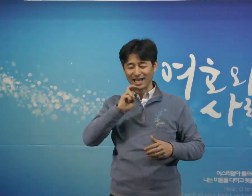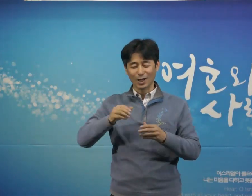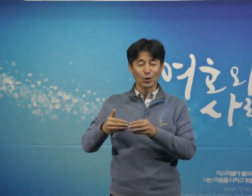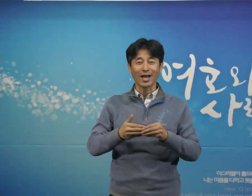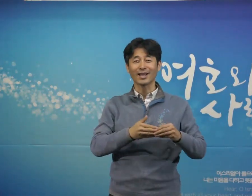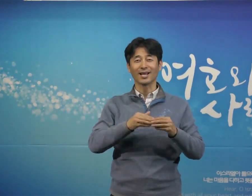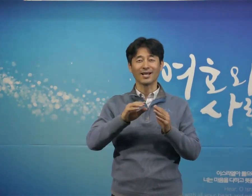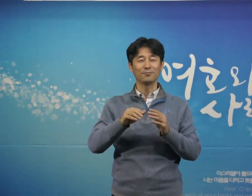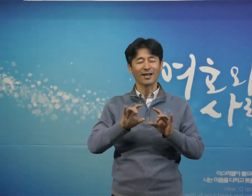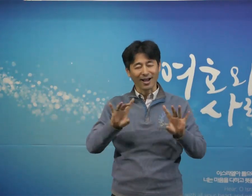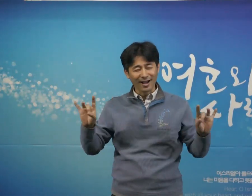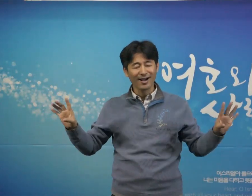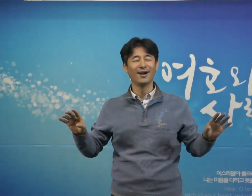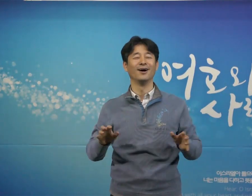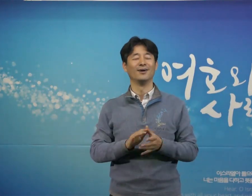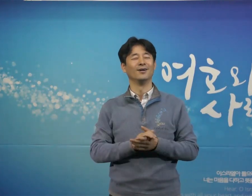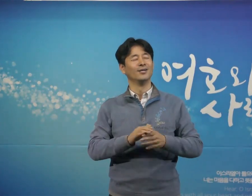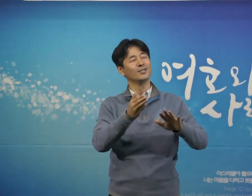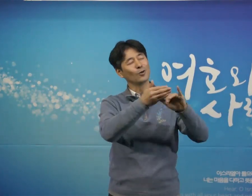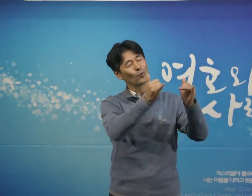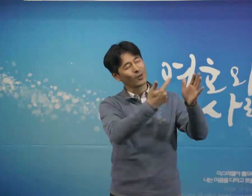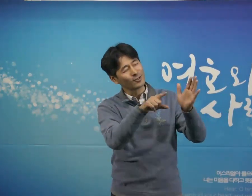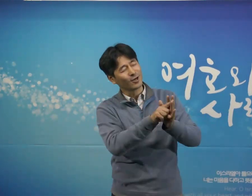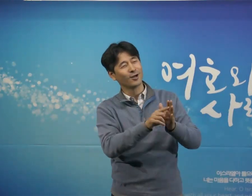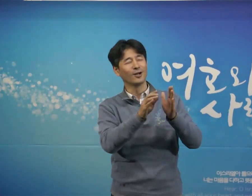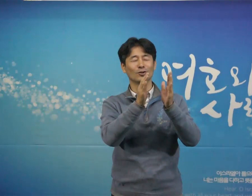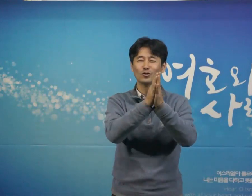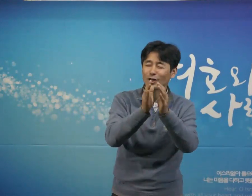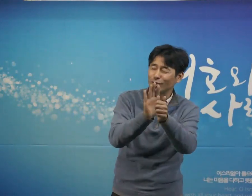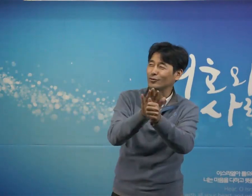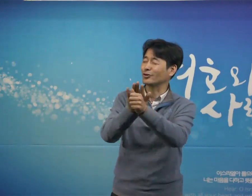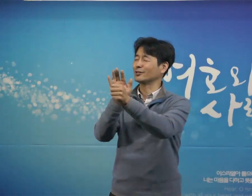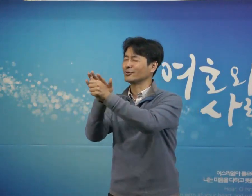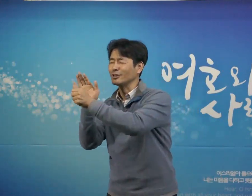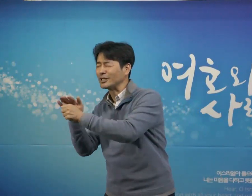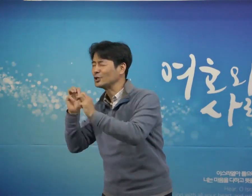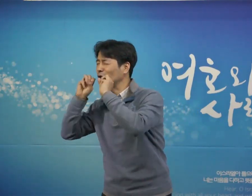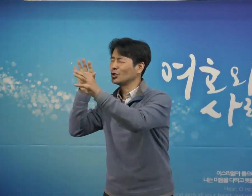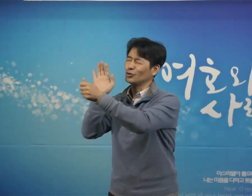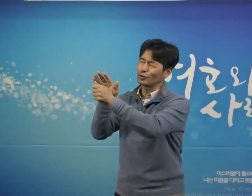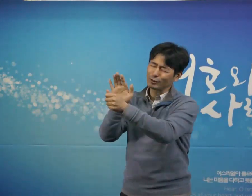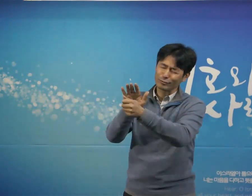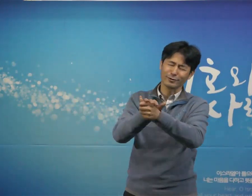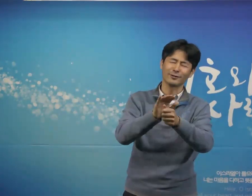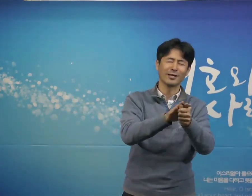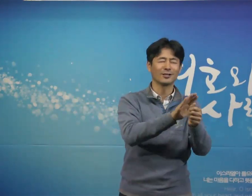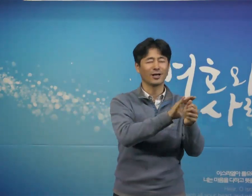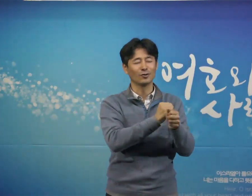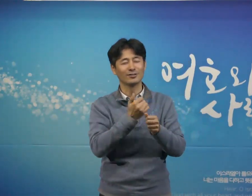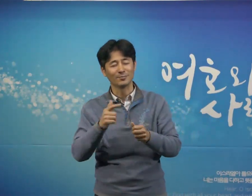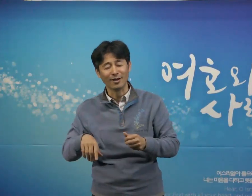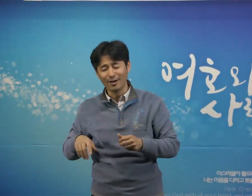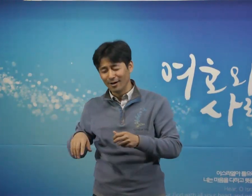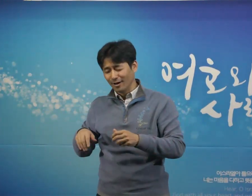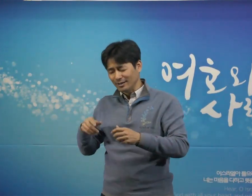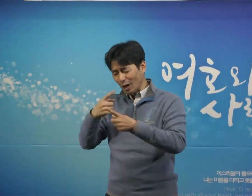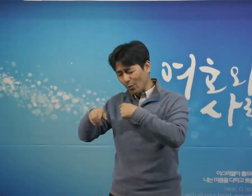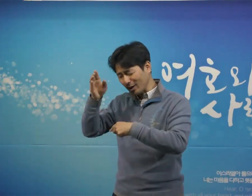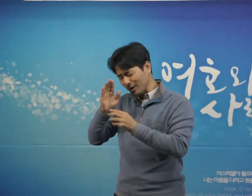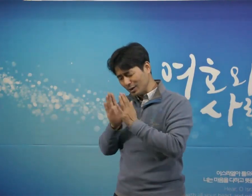이제까지는 저희 이제 사이언스 오브 갓을 위해서 기도하지 못했습니다. 다른 많은 농인들을 위해서, 선교단체를 위해서